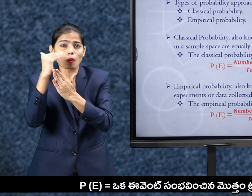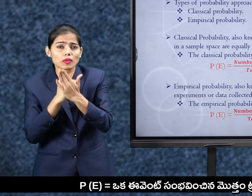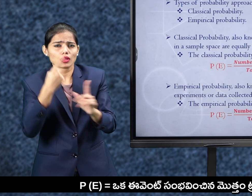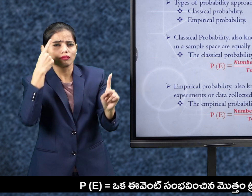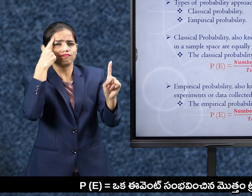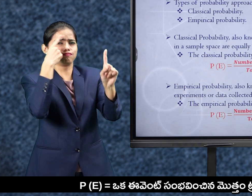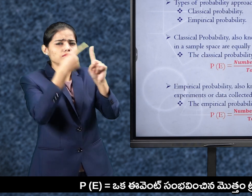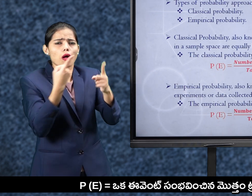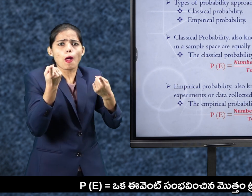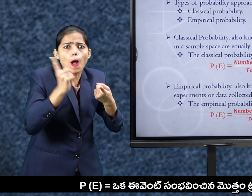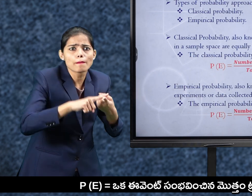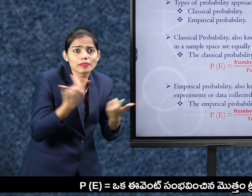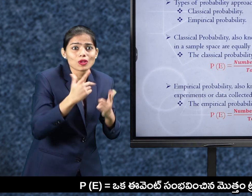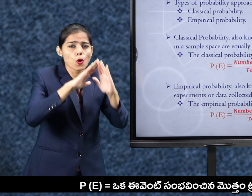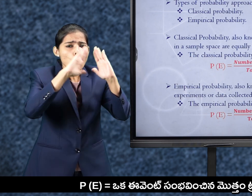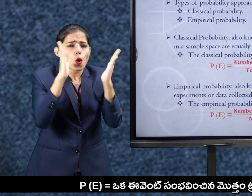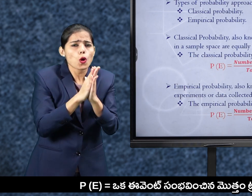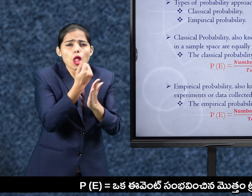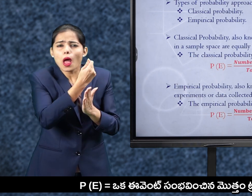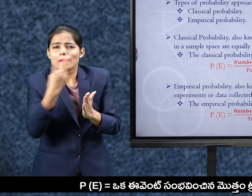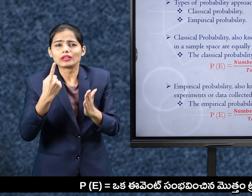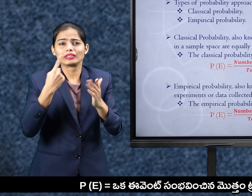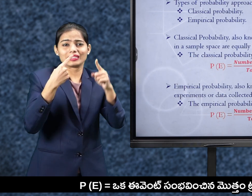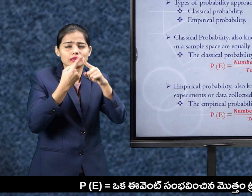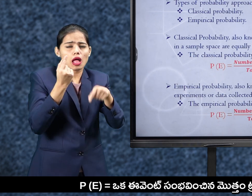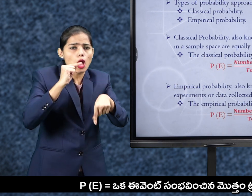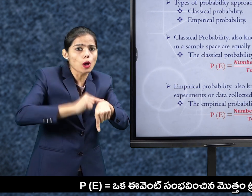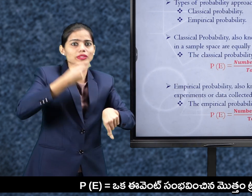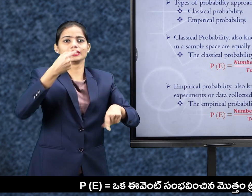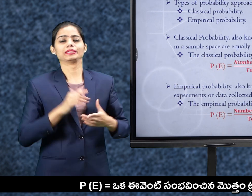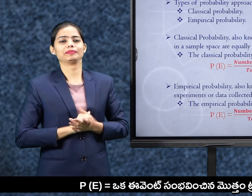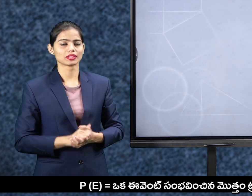సంభవించిన మొత్తం ట్రయల్స్ సంఖ్య బై మొత్తం ట్రయల్స్ సంఖ్య.